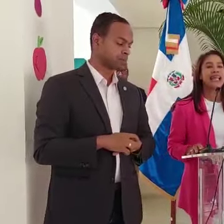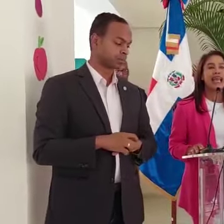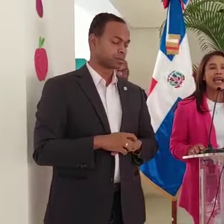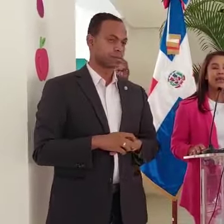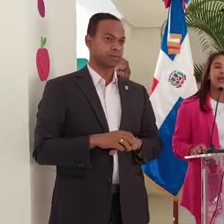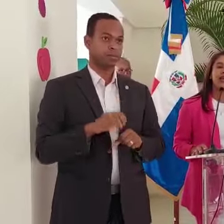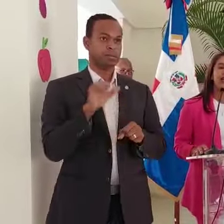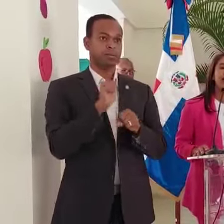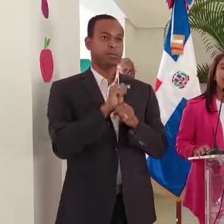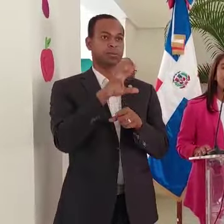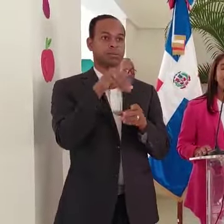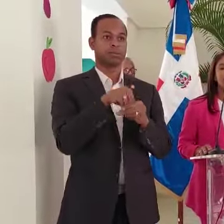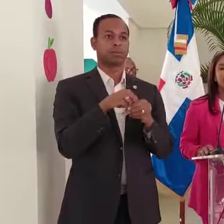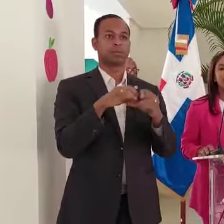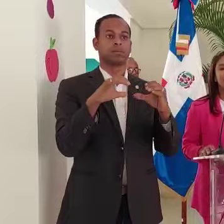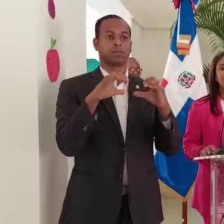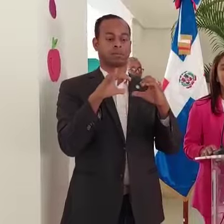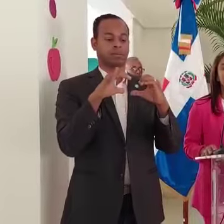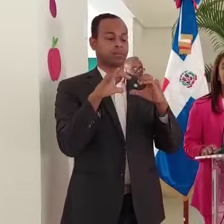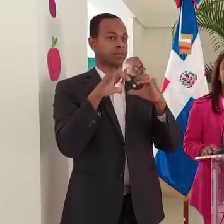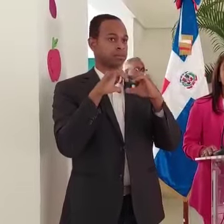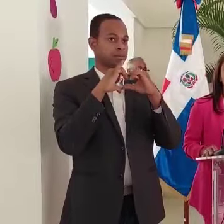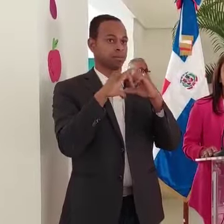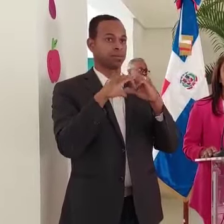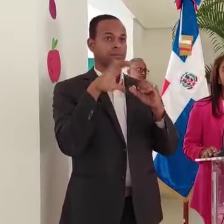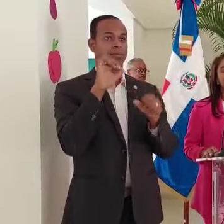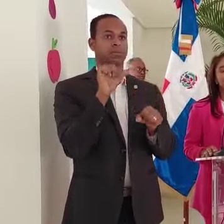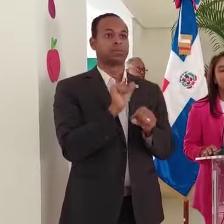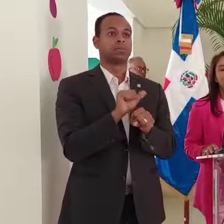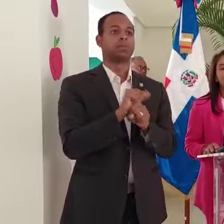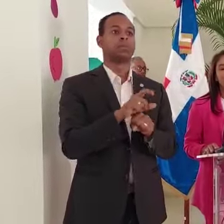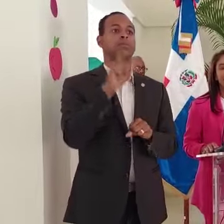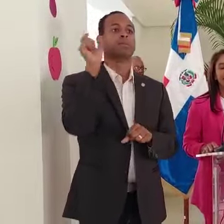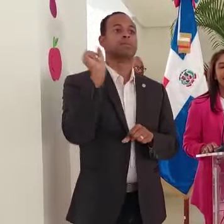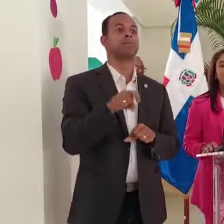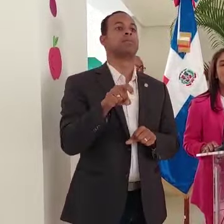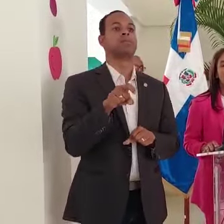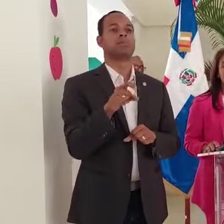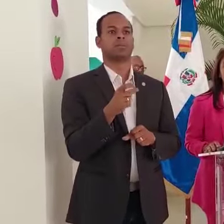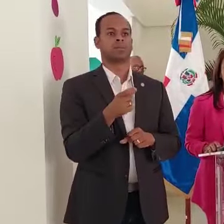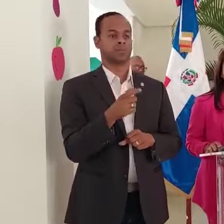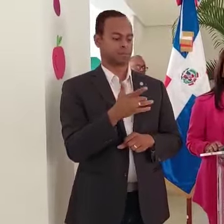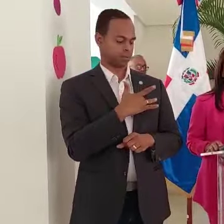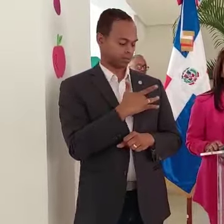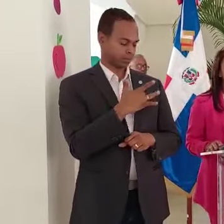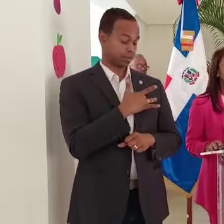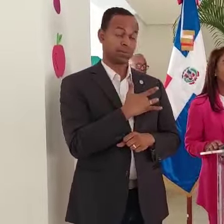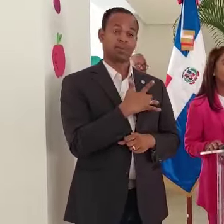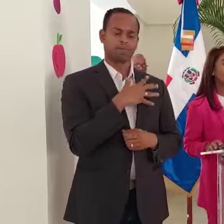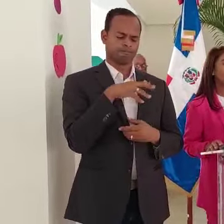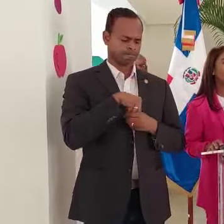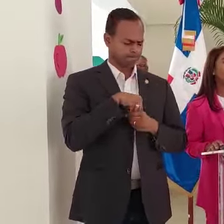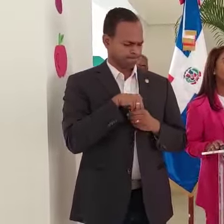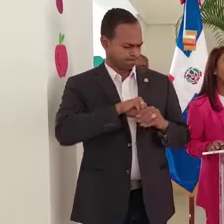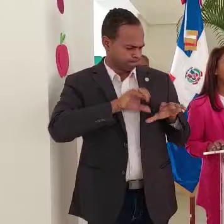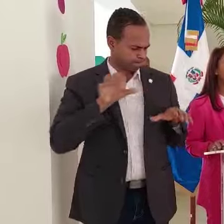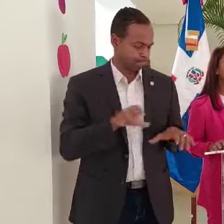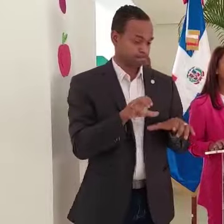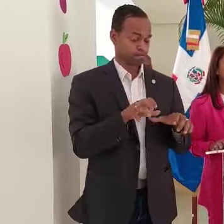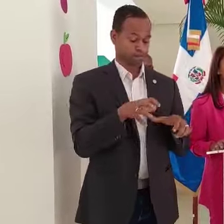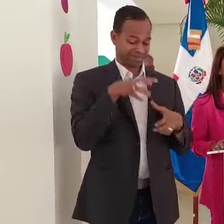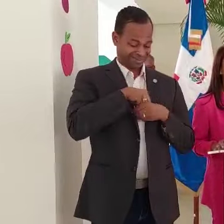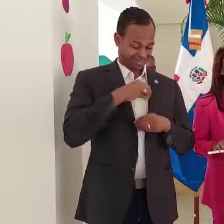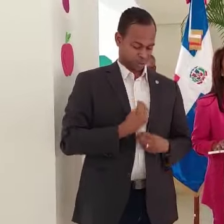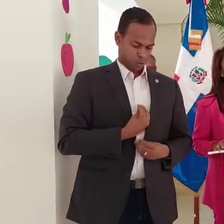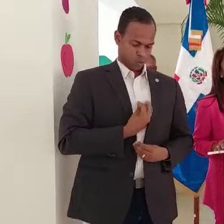trabajar en el INAIPI es un trabajo que hay que hacerlo desde el corazón, desde lo profundo de cada